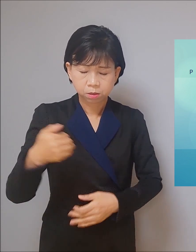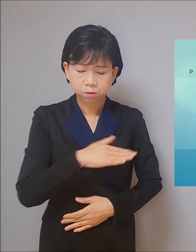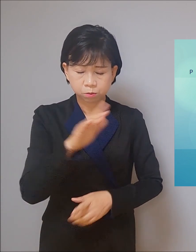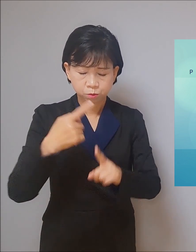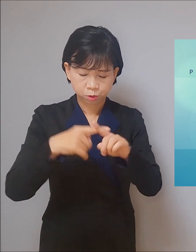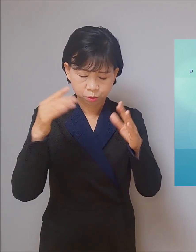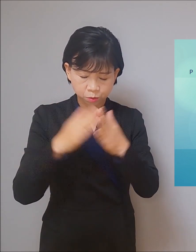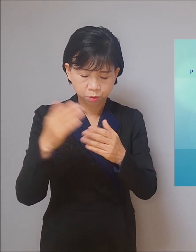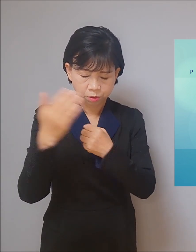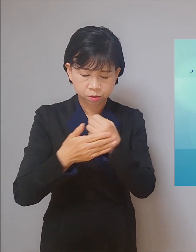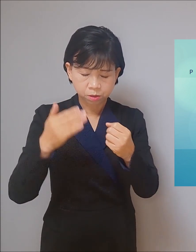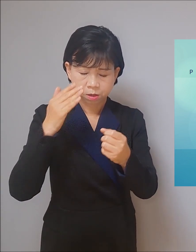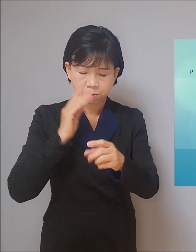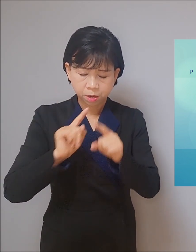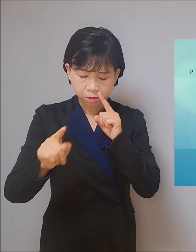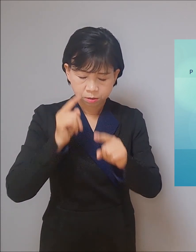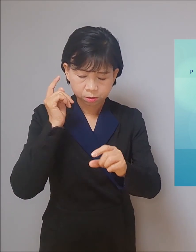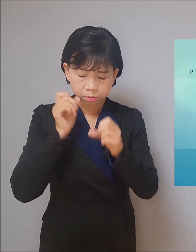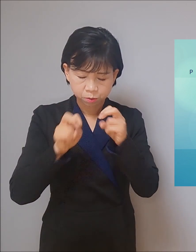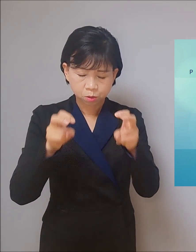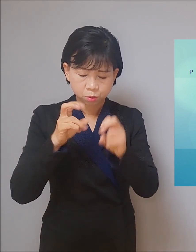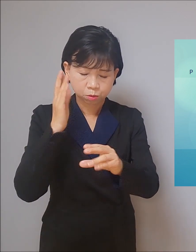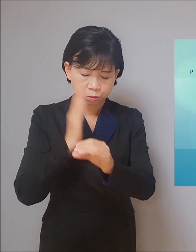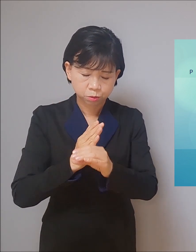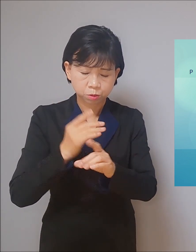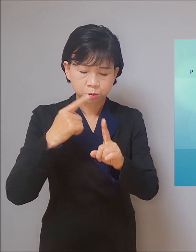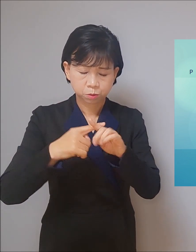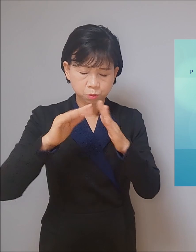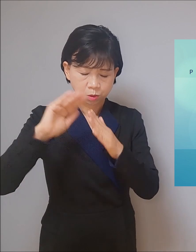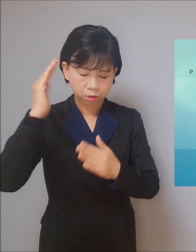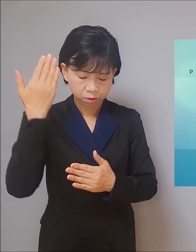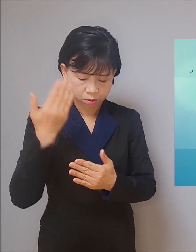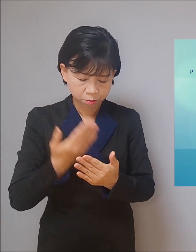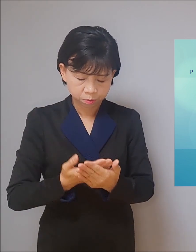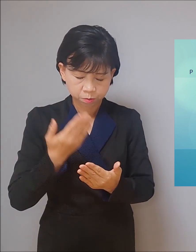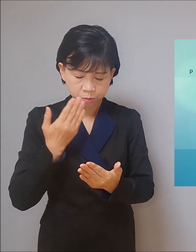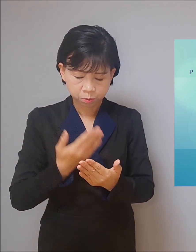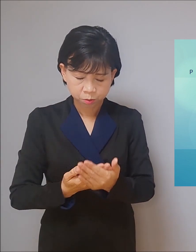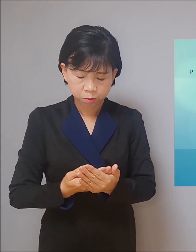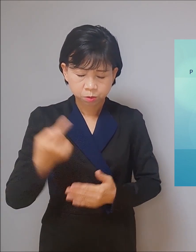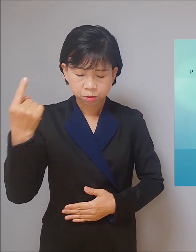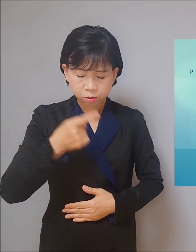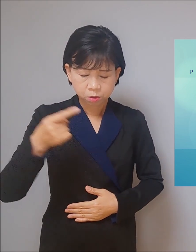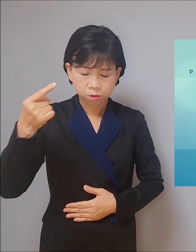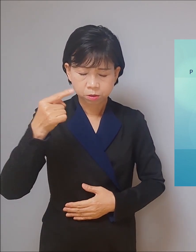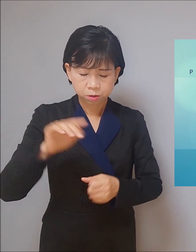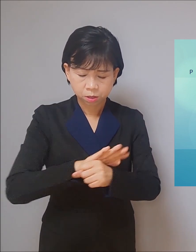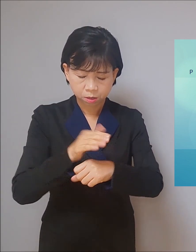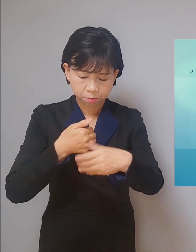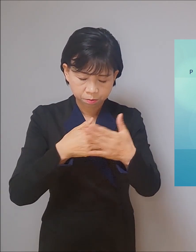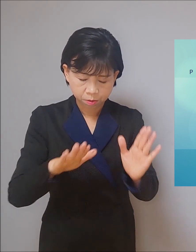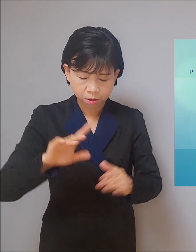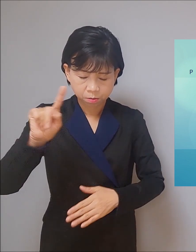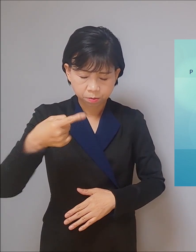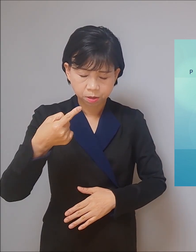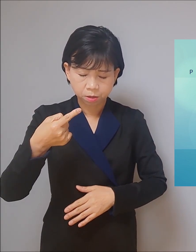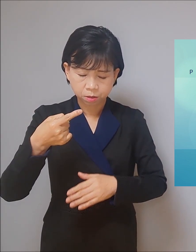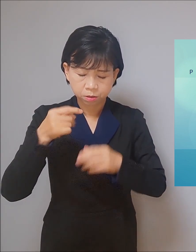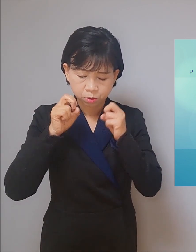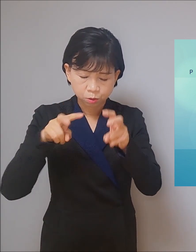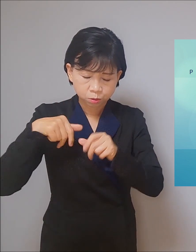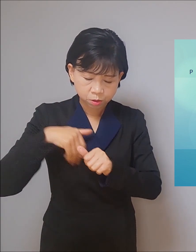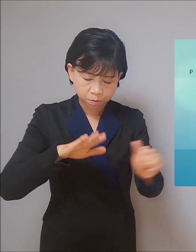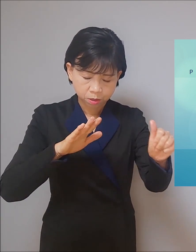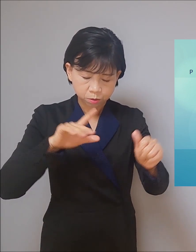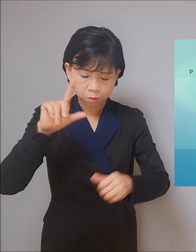교회가 은혜와 말씀, 선교 중심의 교회가 되게 하옵소서. 1000개의 사랑방과 100명의 선교사를